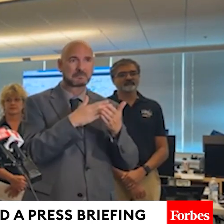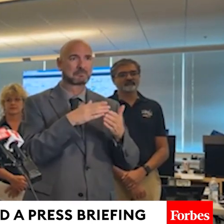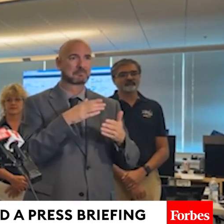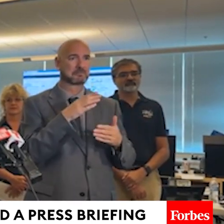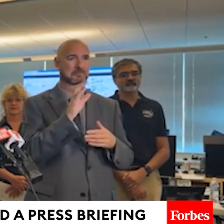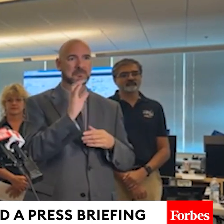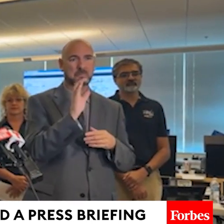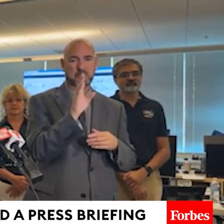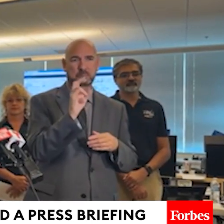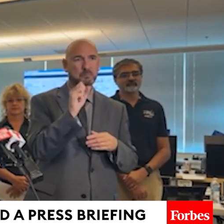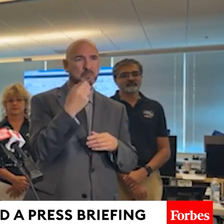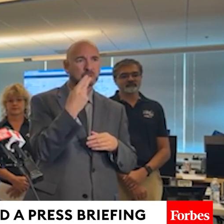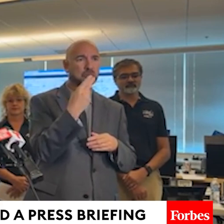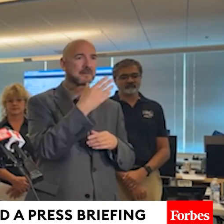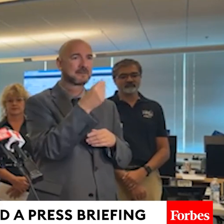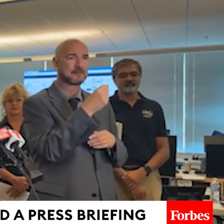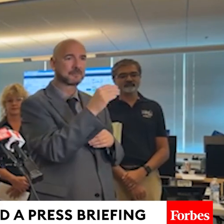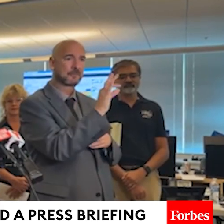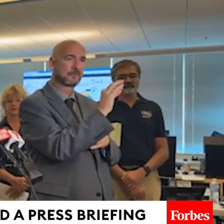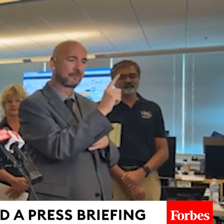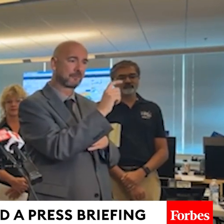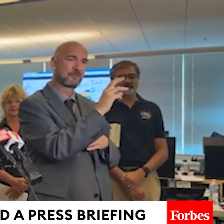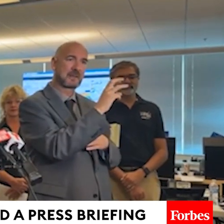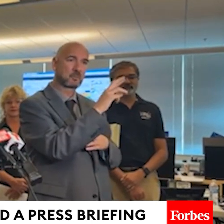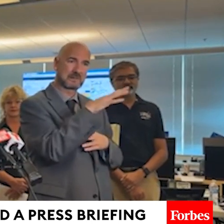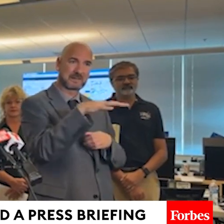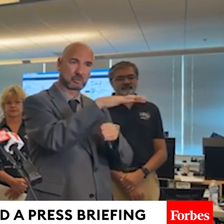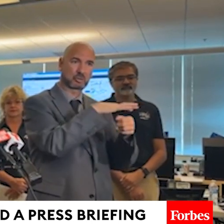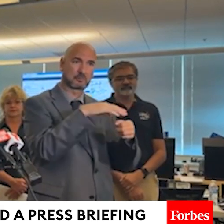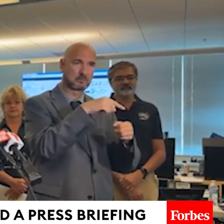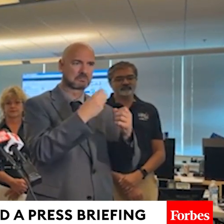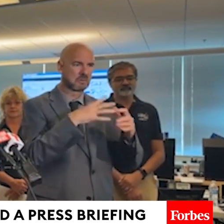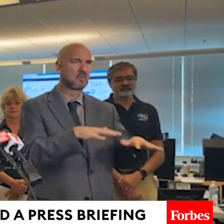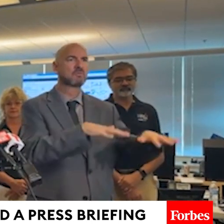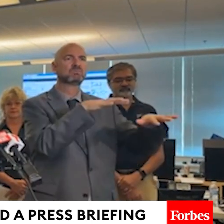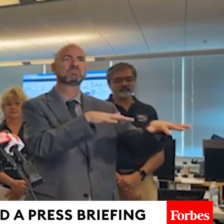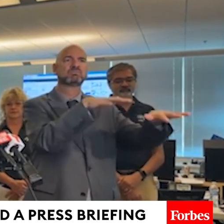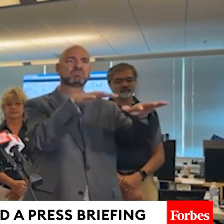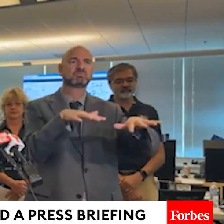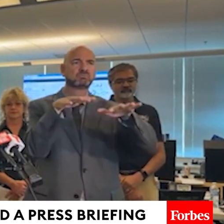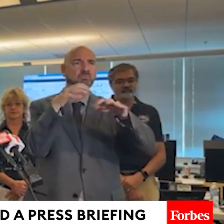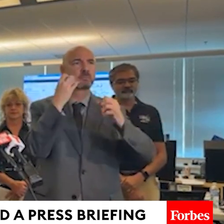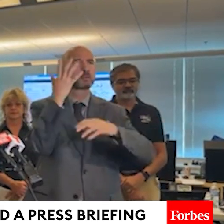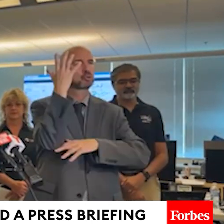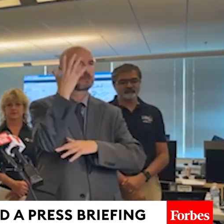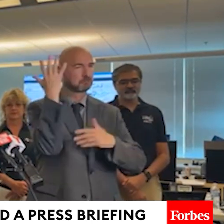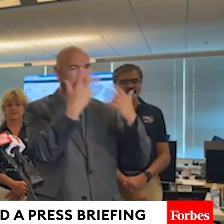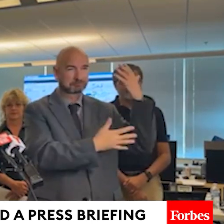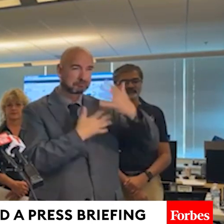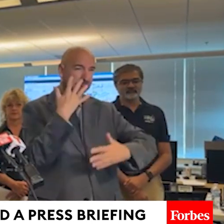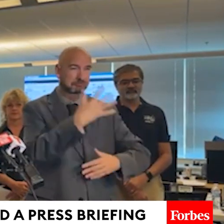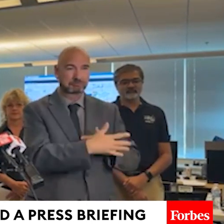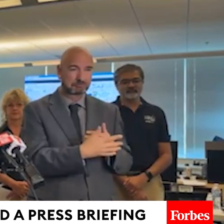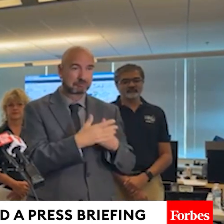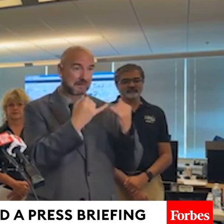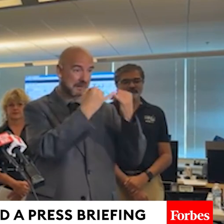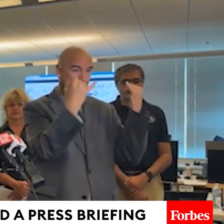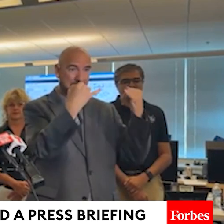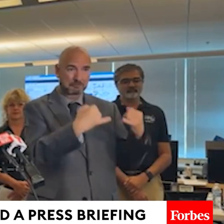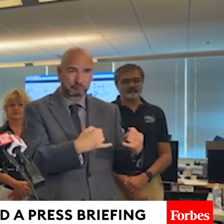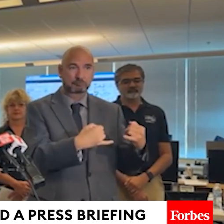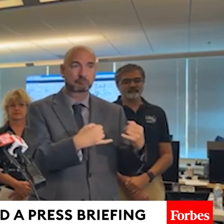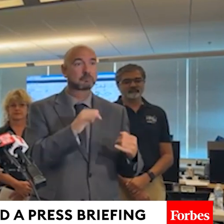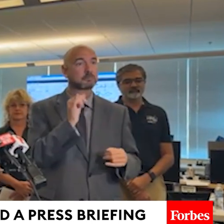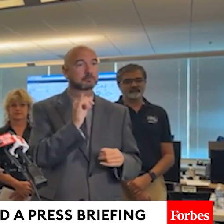Bush y la avenida Fowler. Y también hay muchísimos árboles caídos y cables de electricidad también